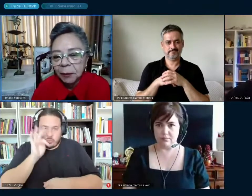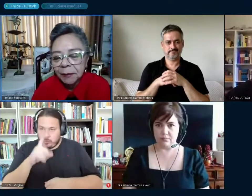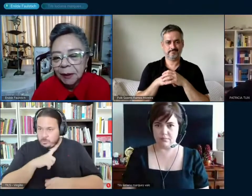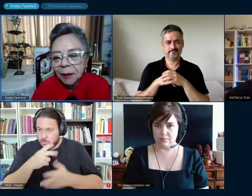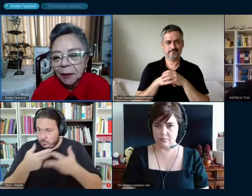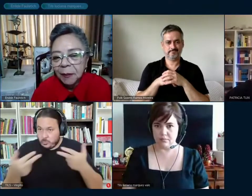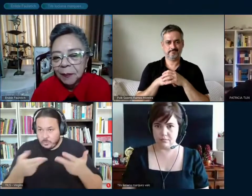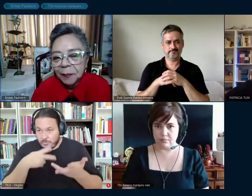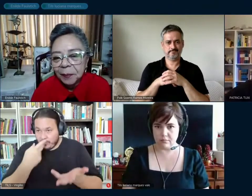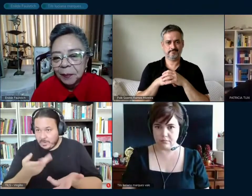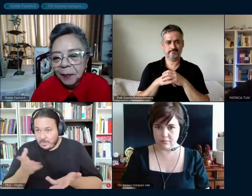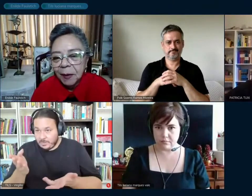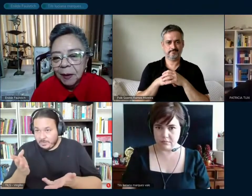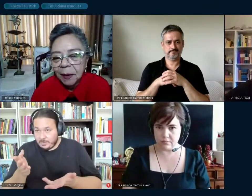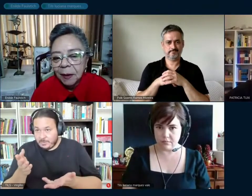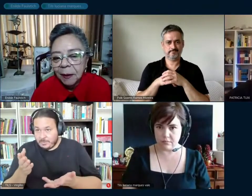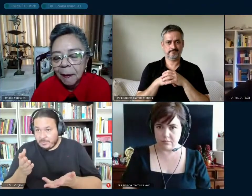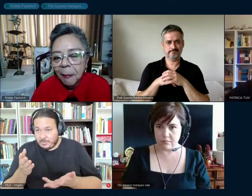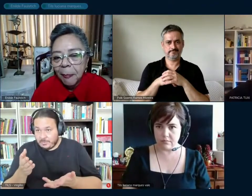Não?